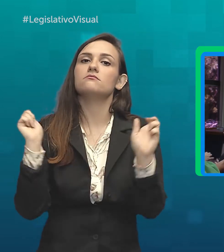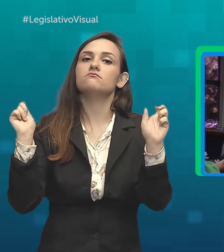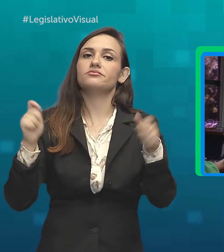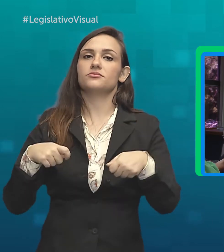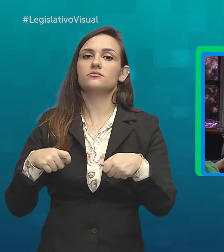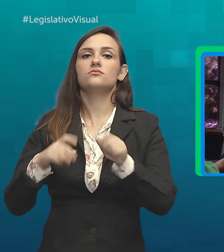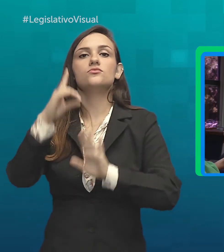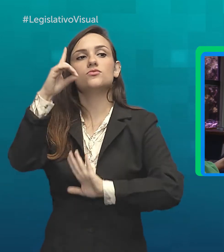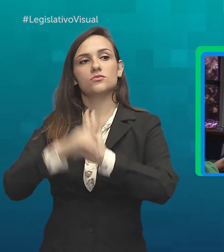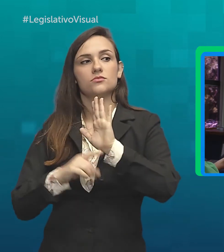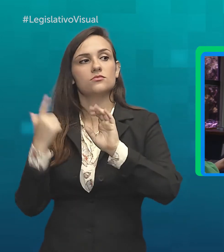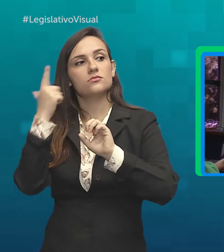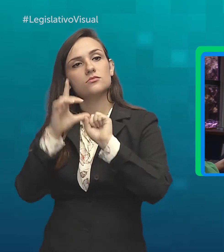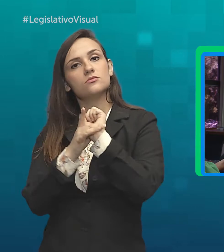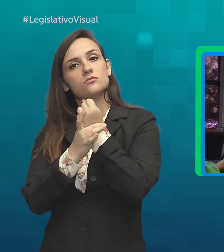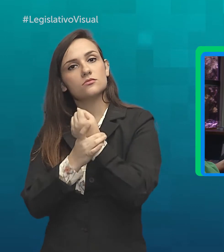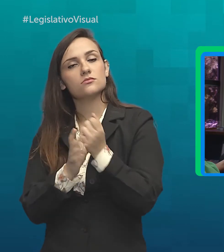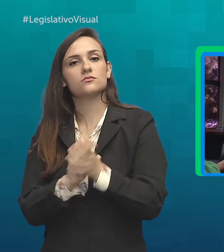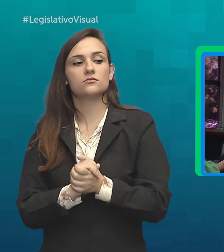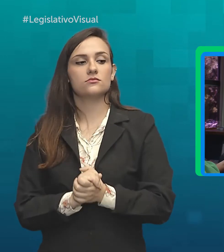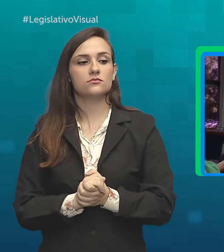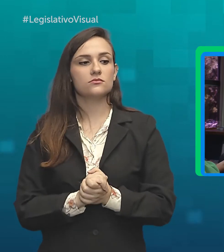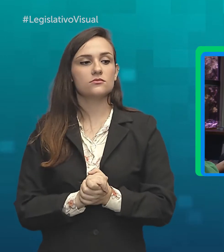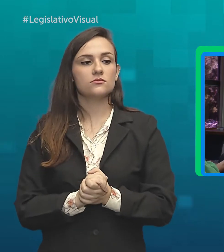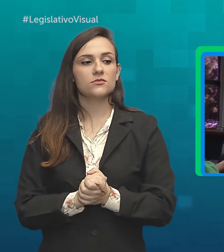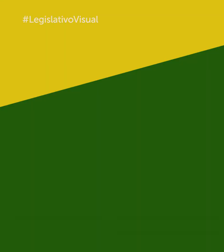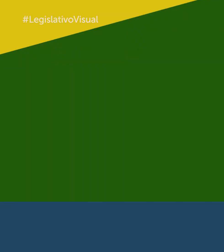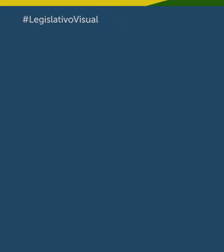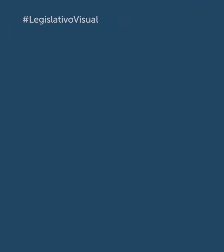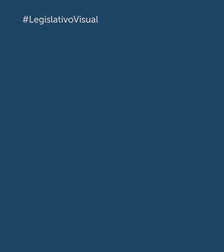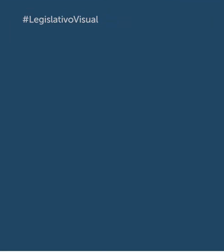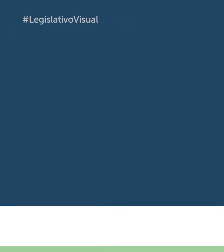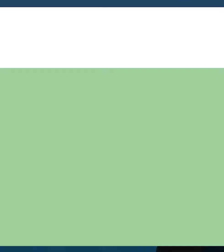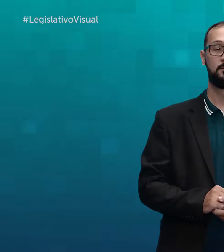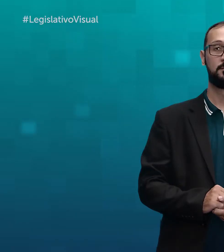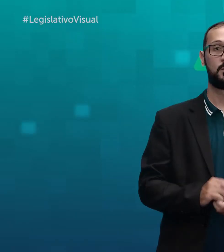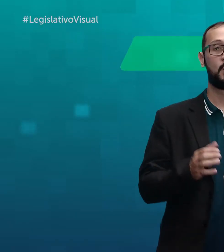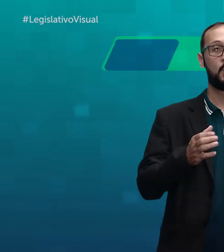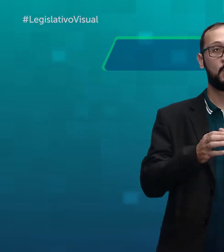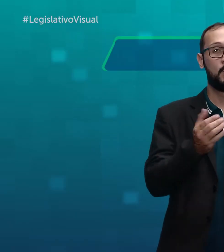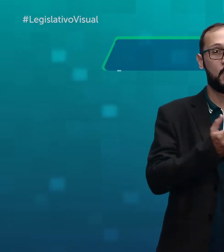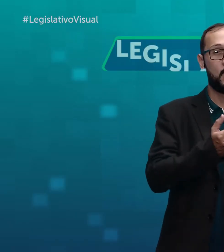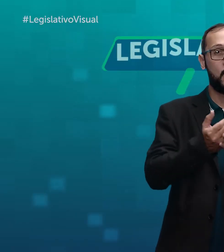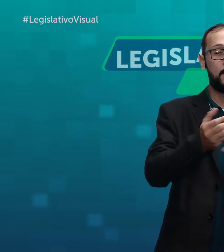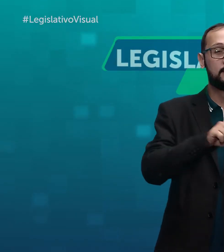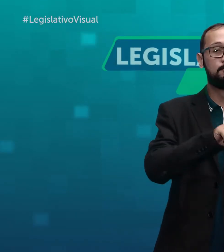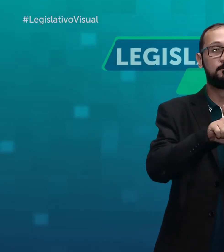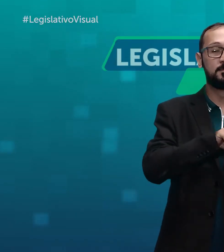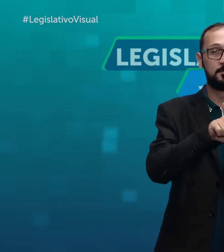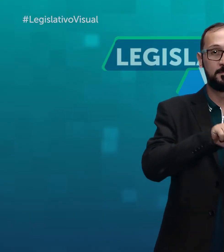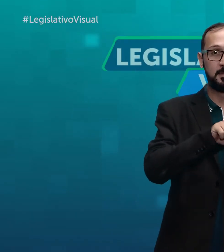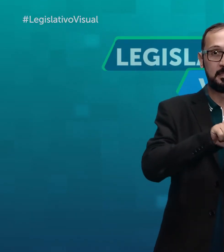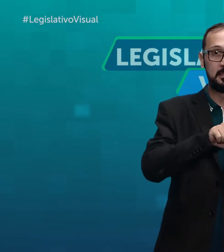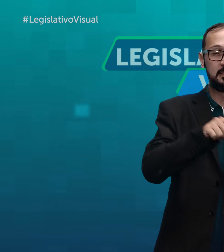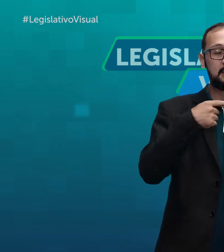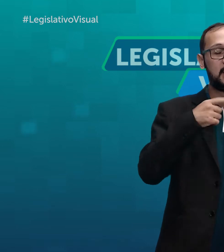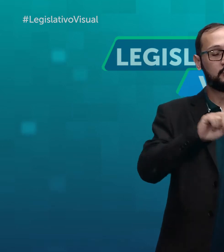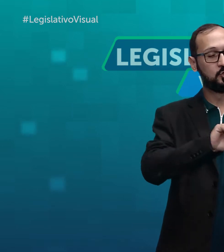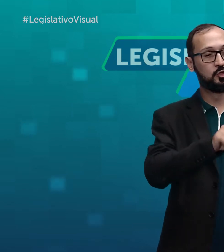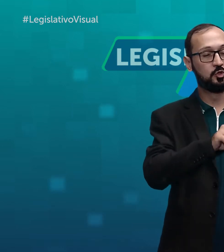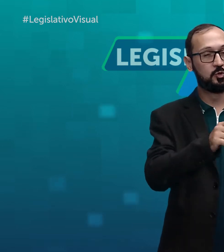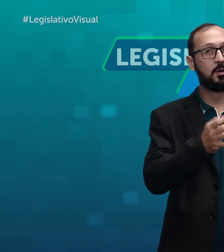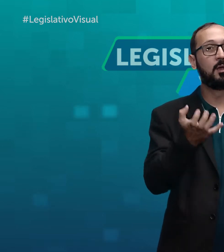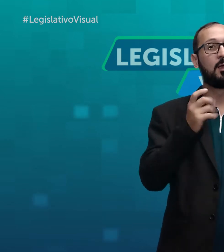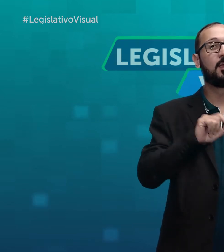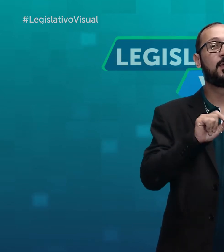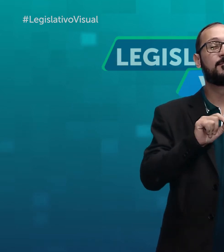assim os direitos assegurados ao cidadão sul-mato-grossense. A comissão que está investigando a medição de energia